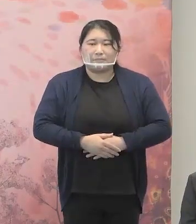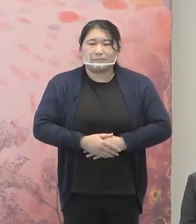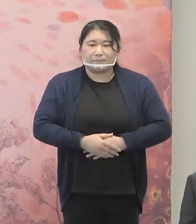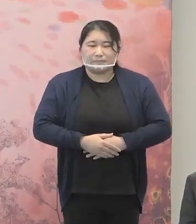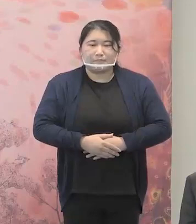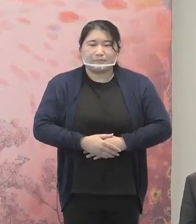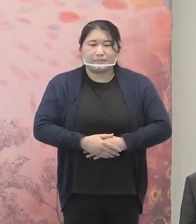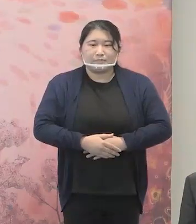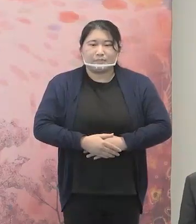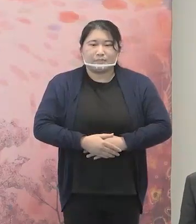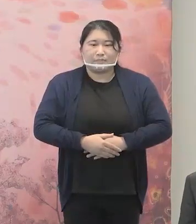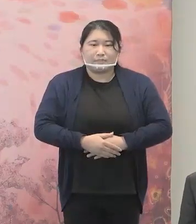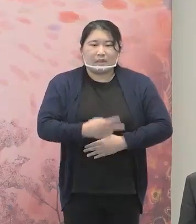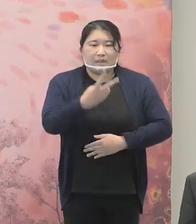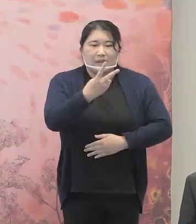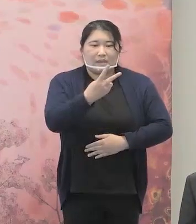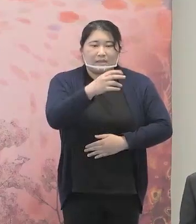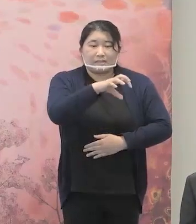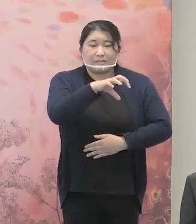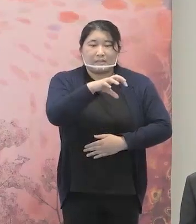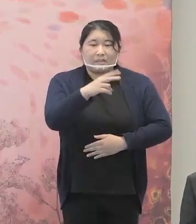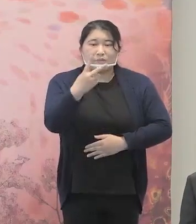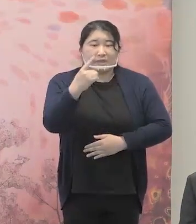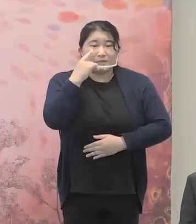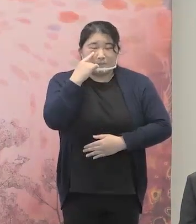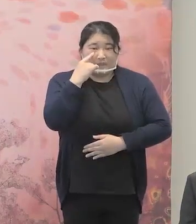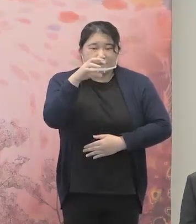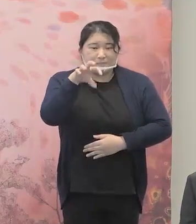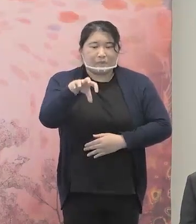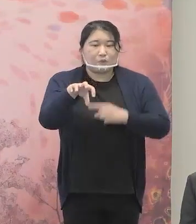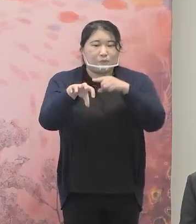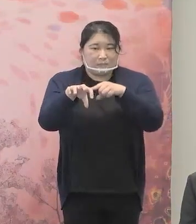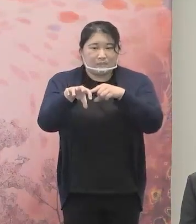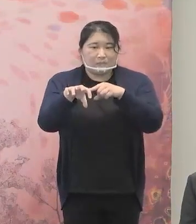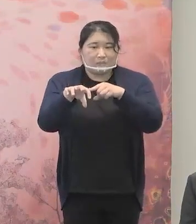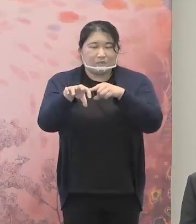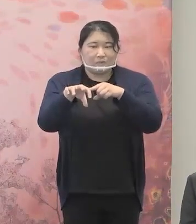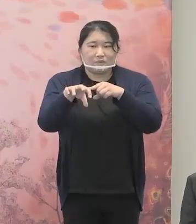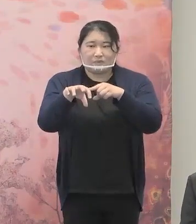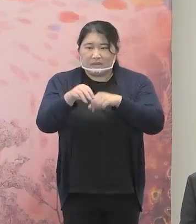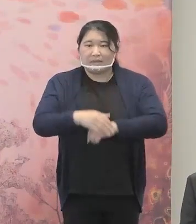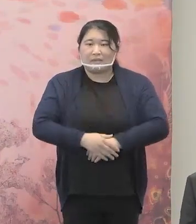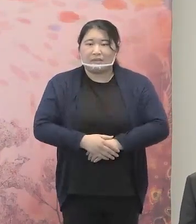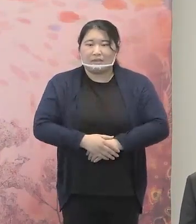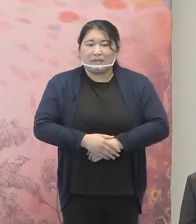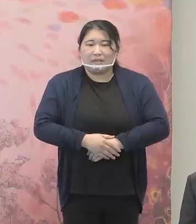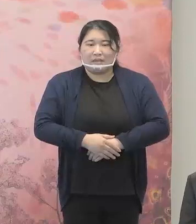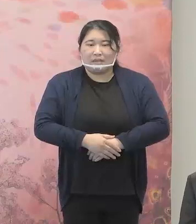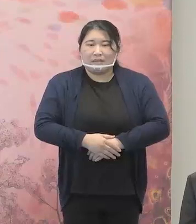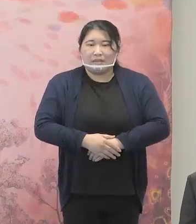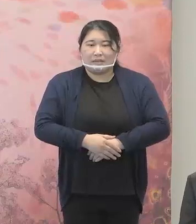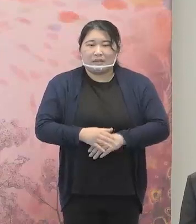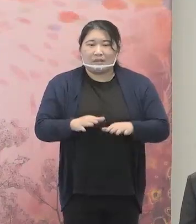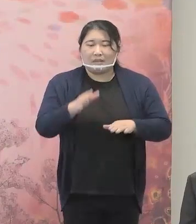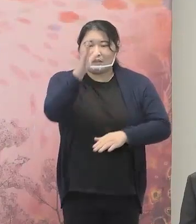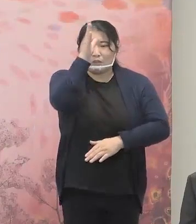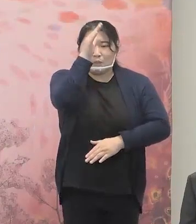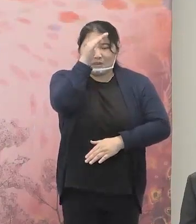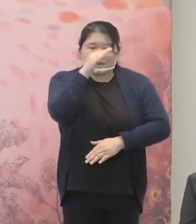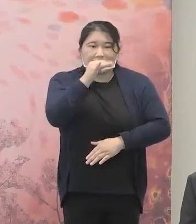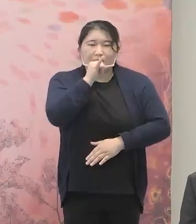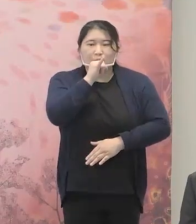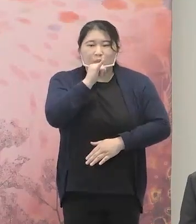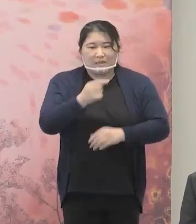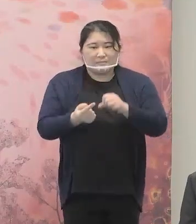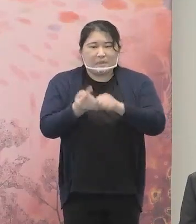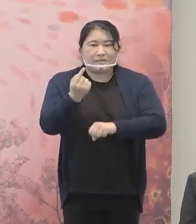後2カ所目の農場でですね、さらに鳥インフルエンザウイルスが発生ということで、